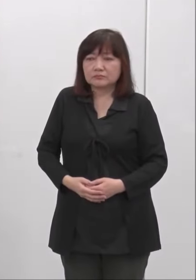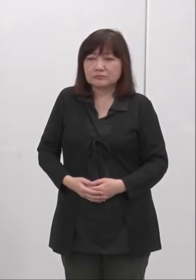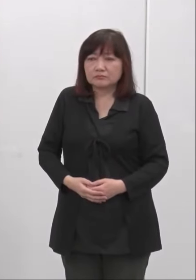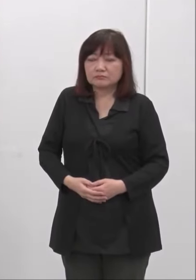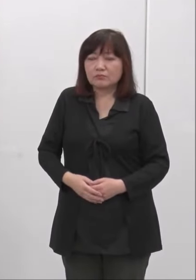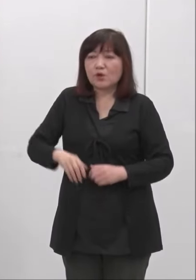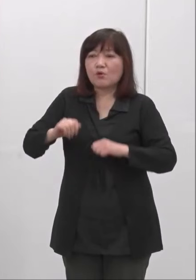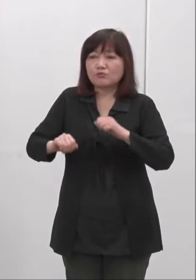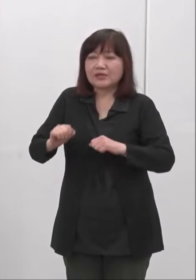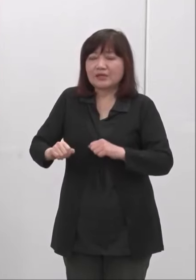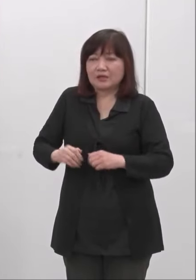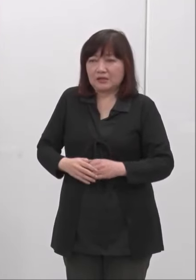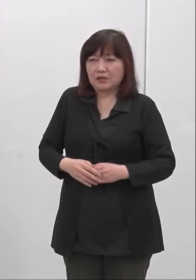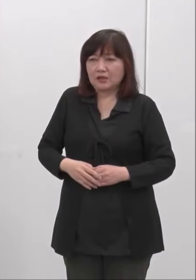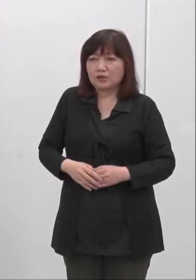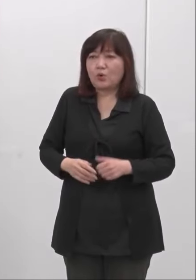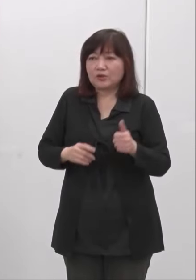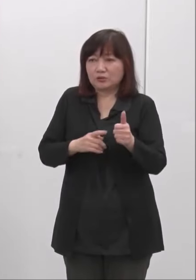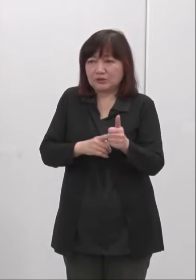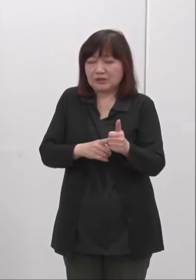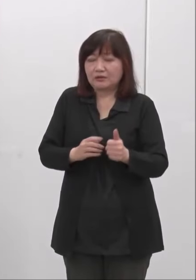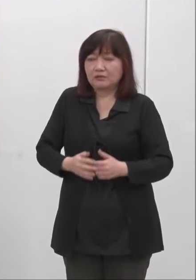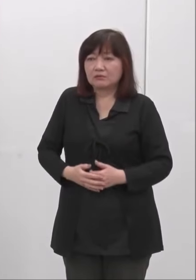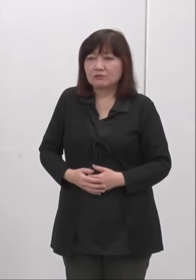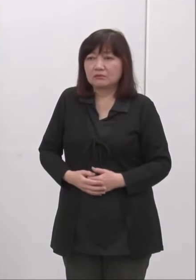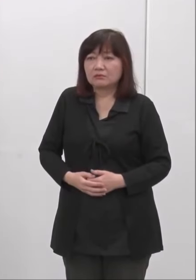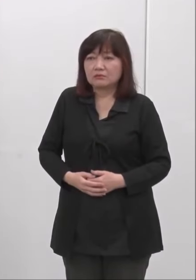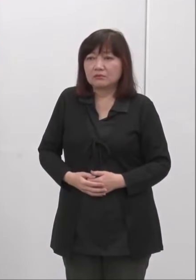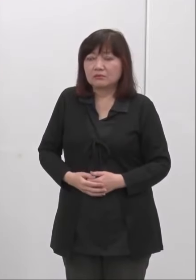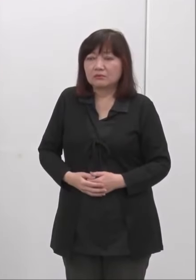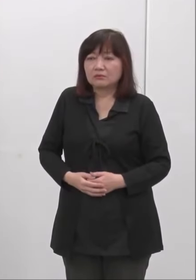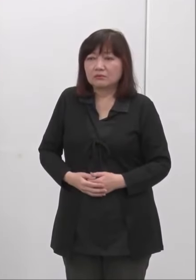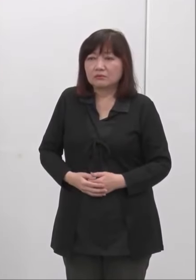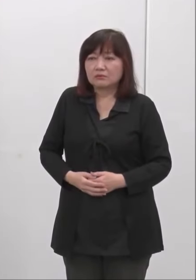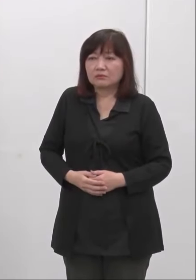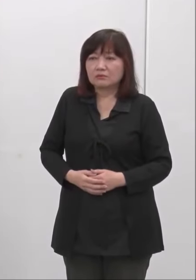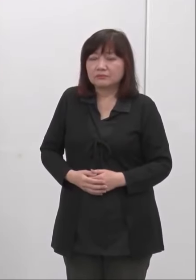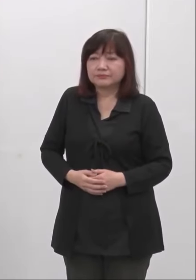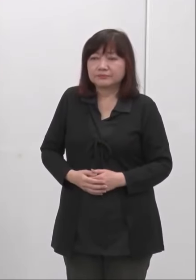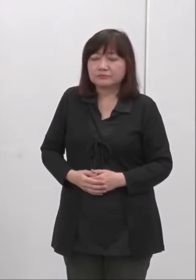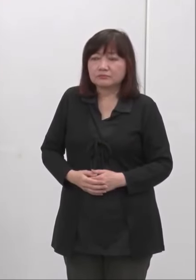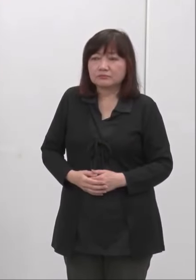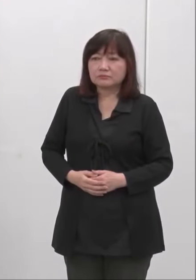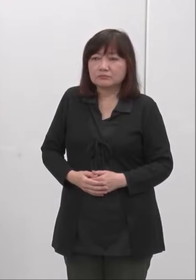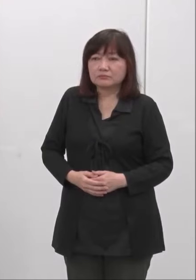フリーの木下です。 はい、 今の共産の関連なんですけども、